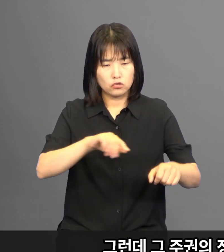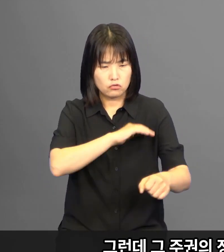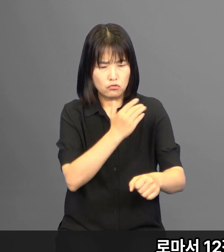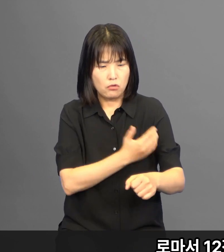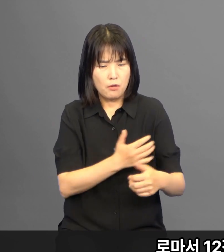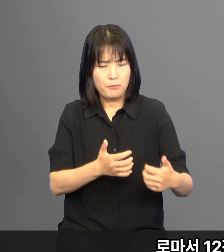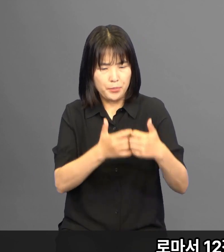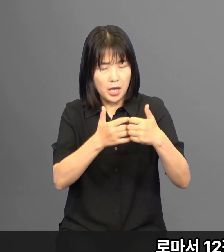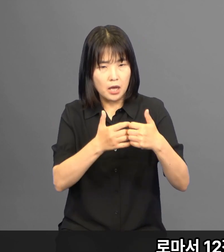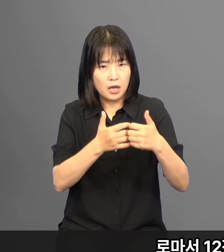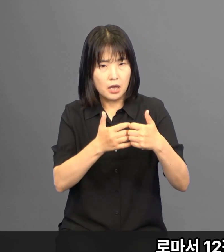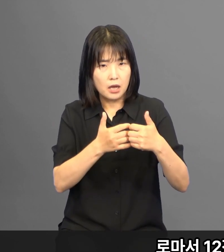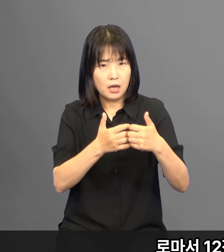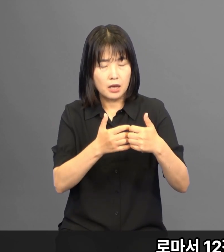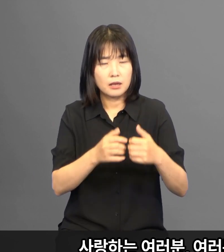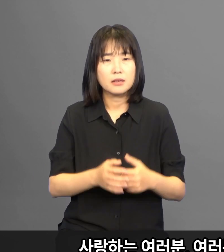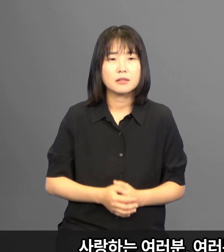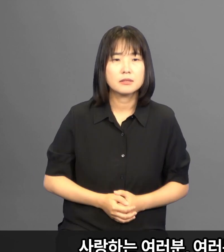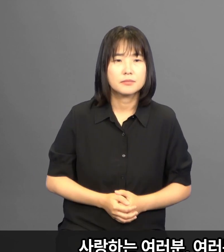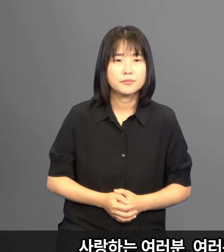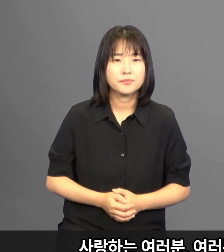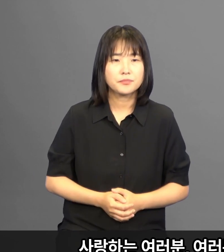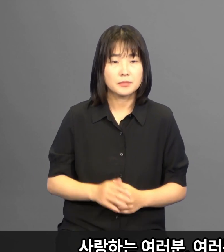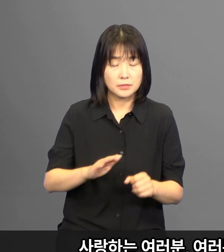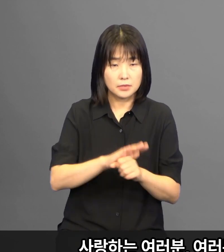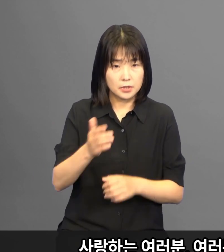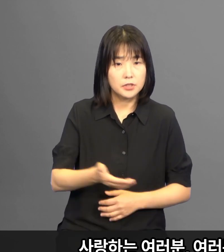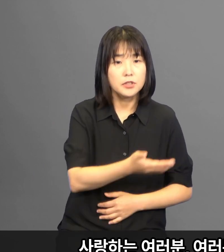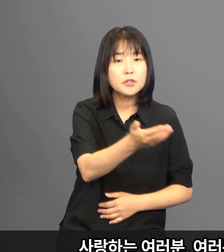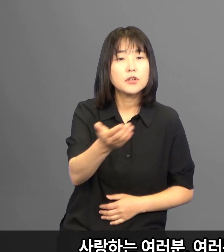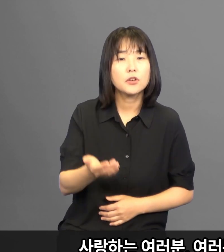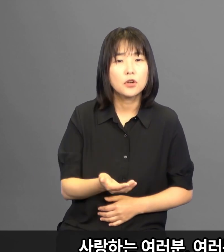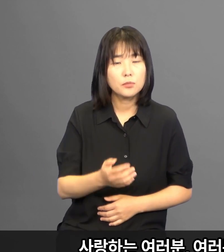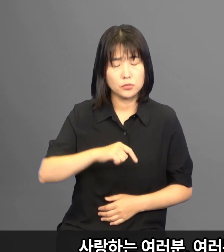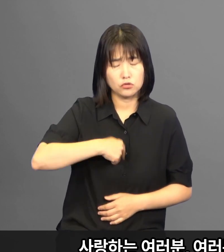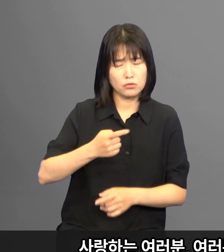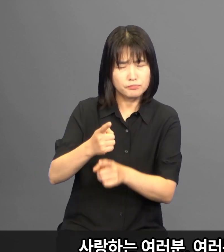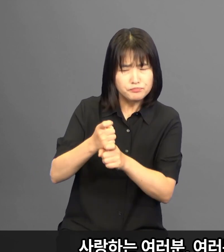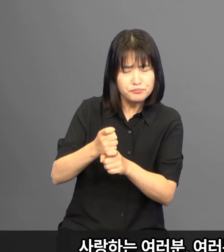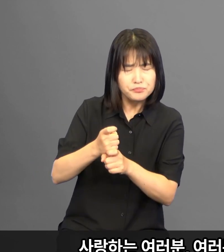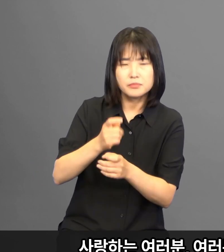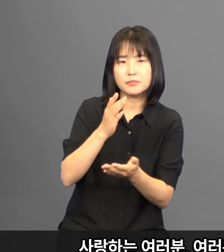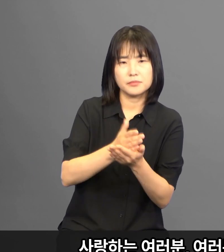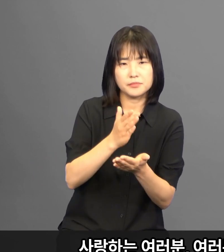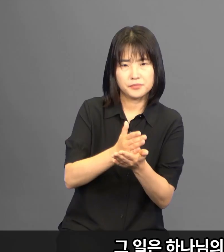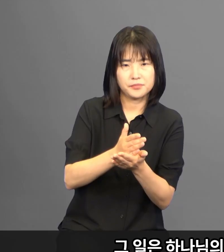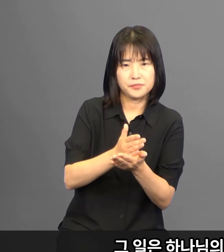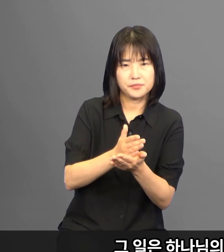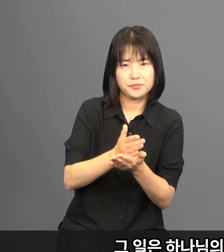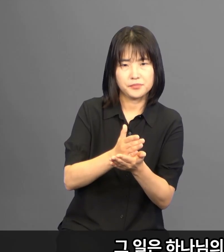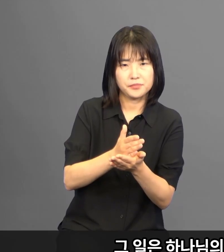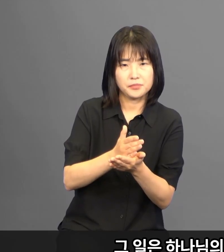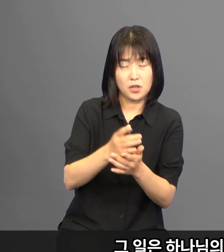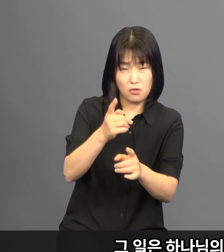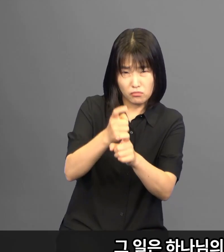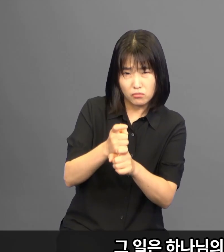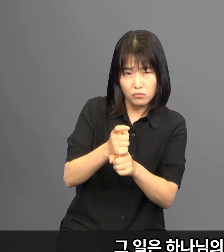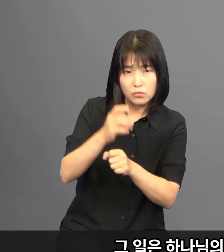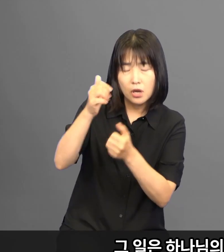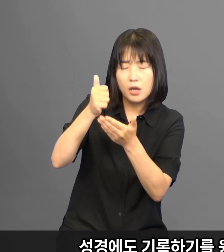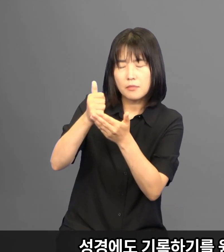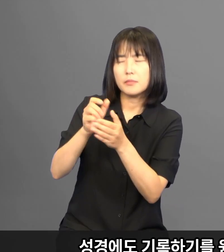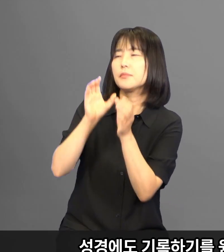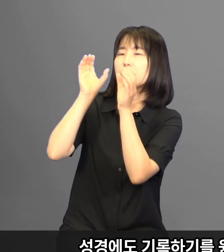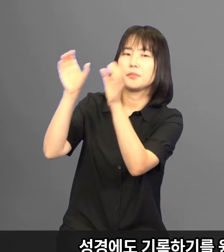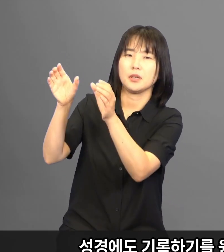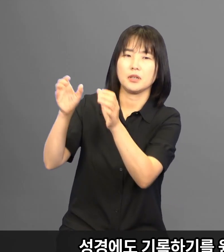한 것이죠. 로마서 12장 19절 보십시오. 사랑하는 여러분, 여러분은 스스로 원수를 갚지 말고 그 일은 하나님의 진노하심에